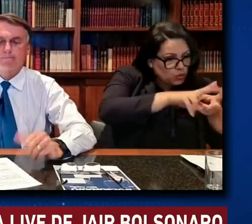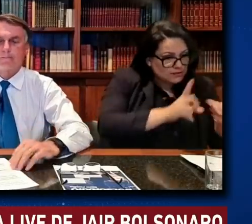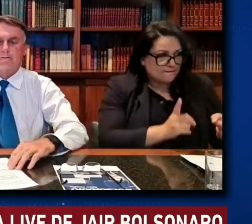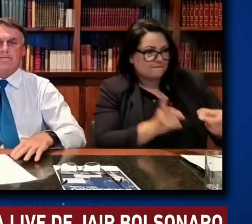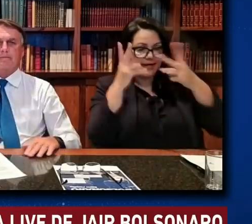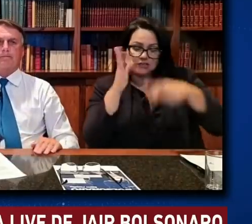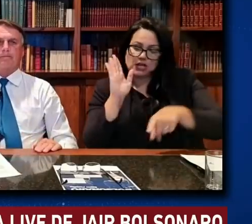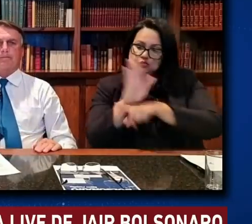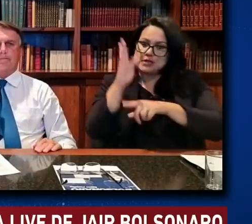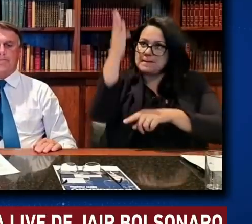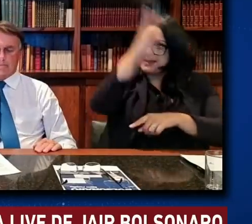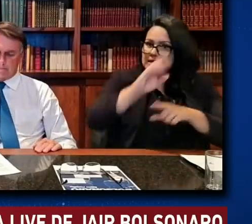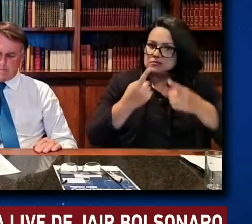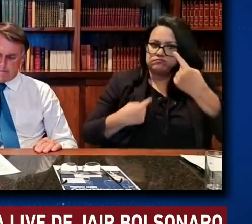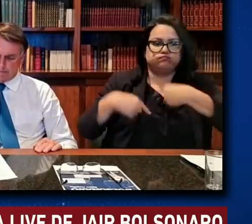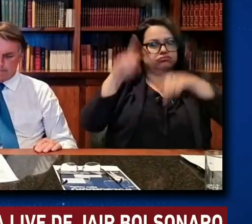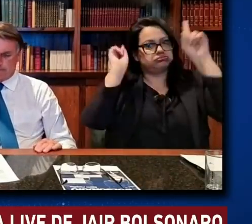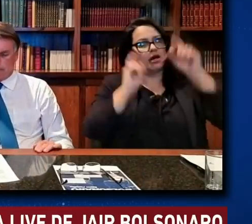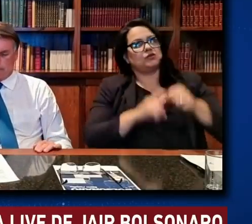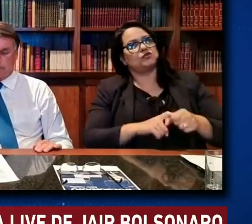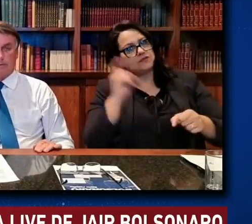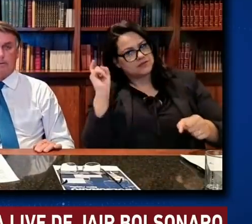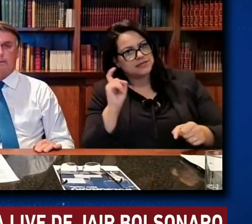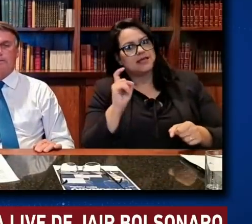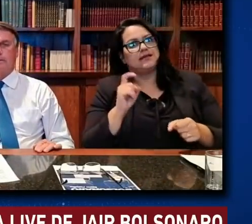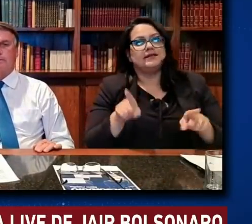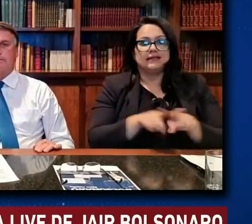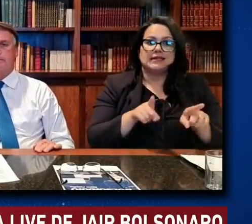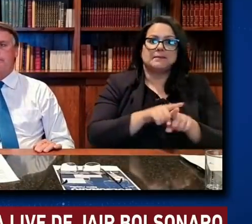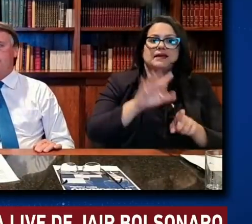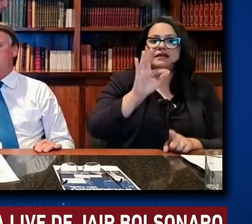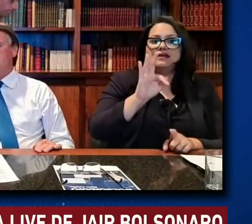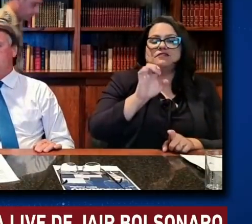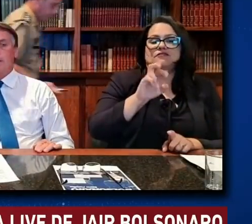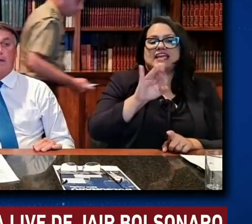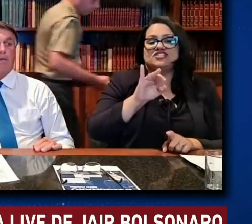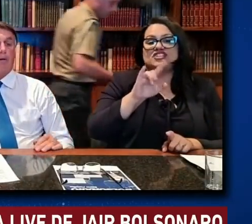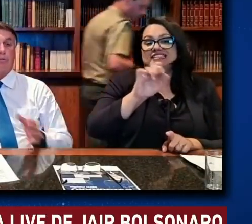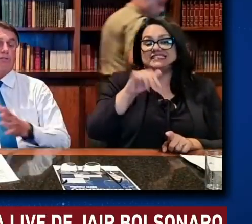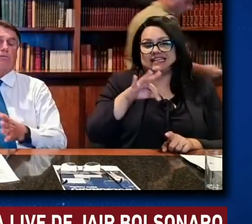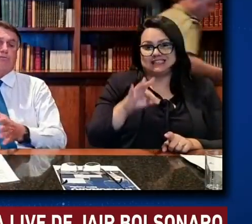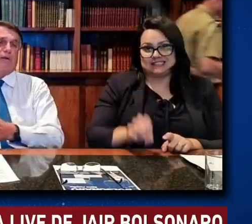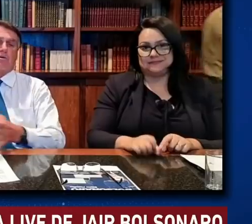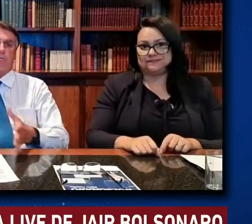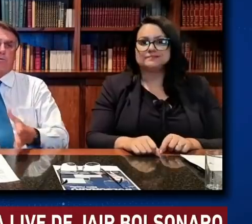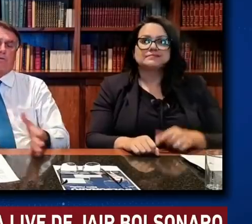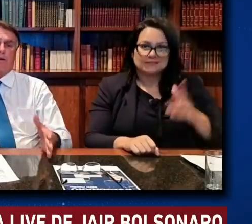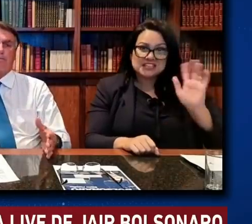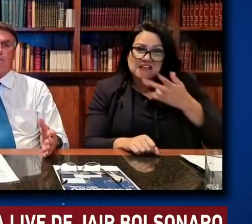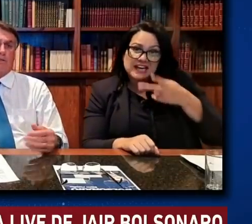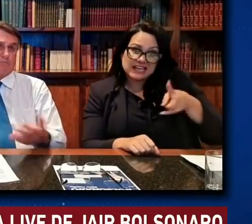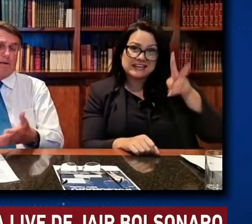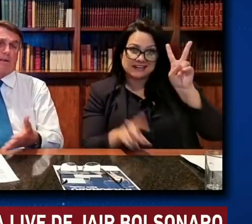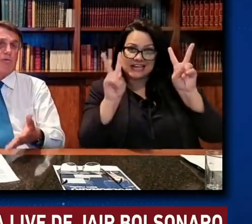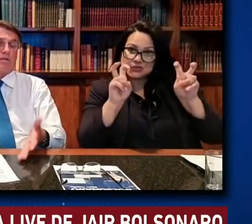no que se refere à exploração mineral e produção de fertilizantes. Boa noite, obrigado. Marco Antônio, já falei no assunto agora há